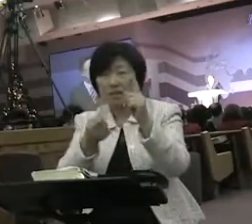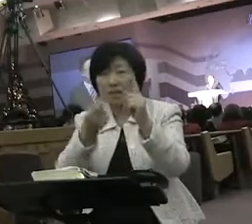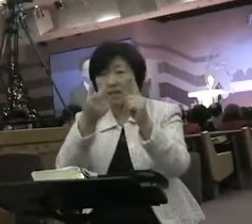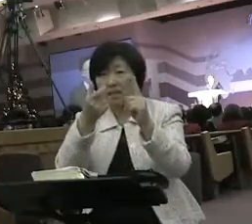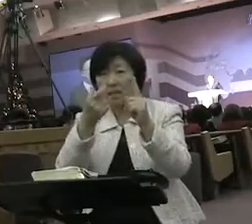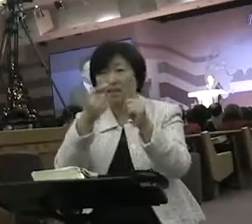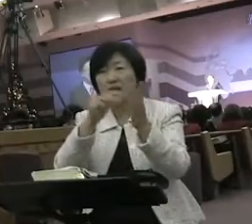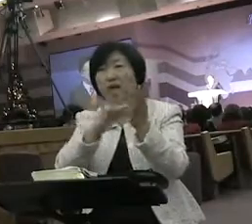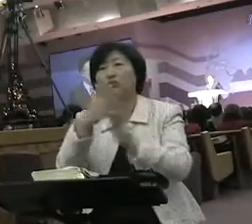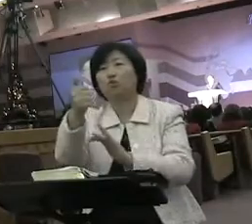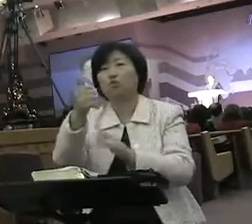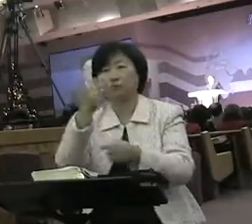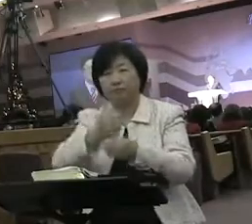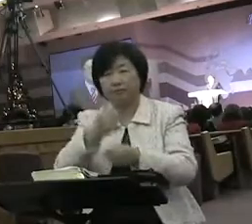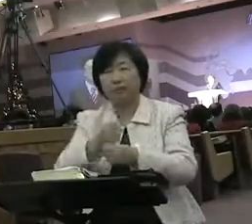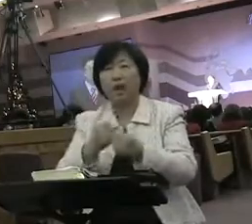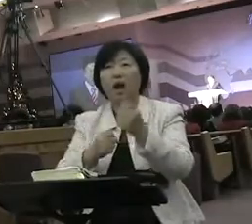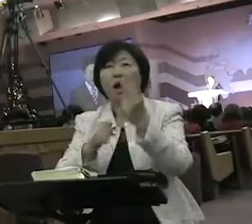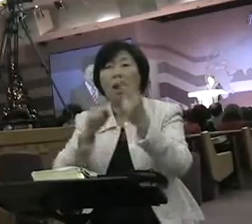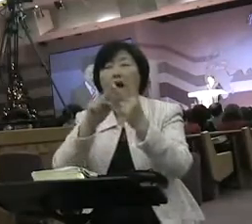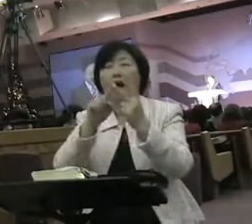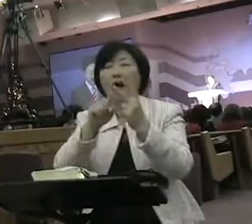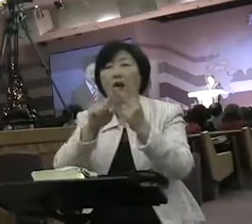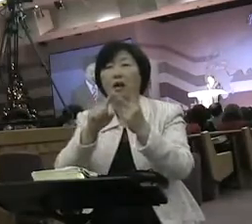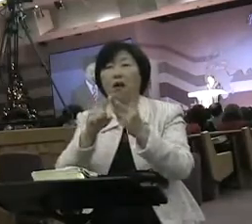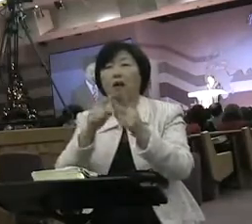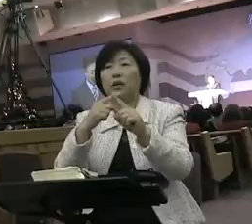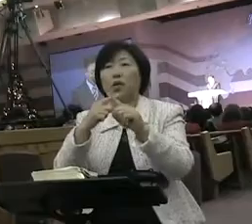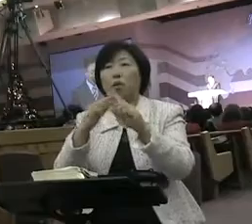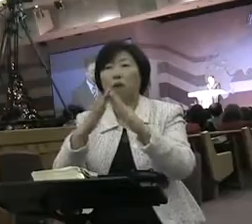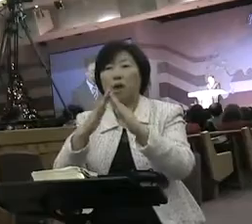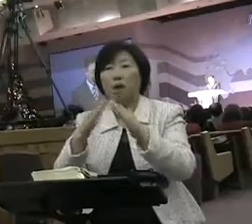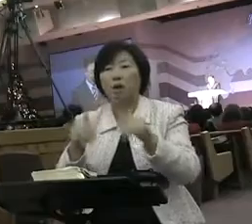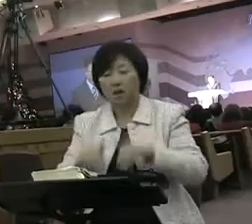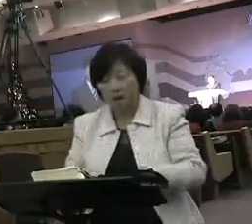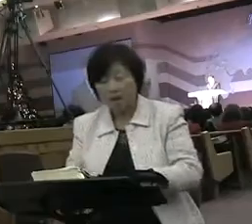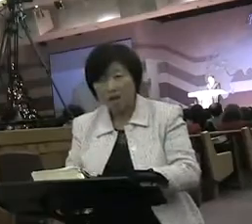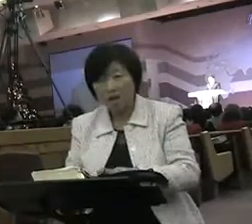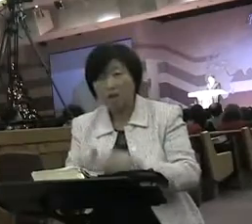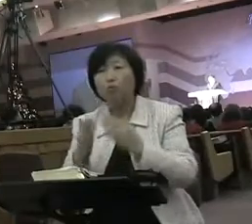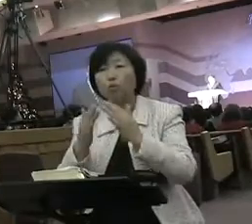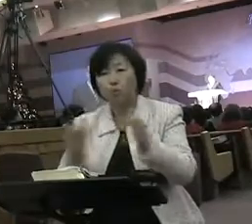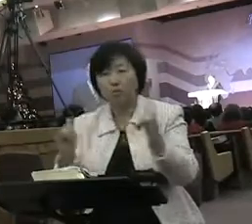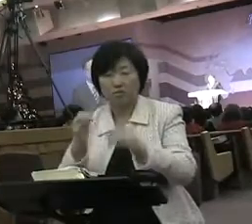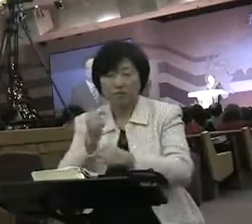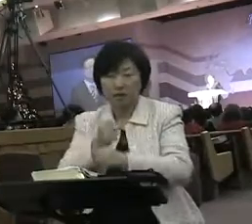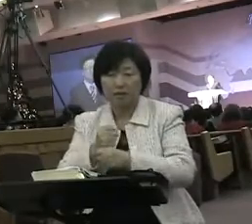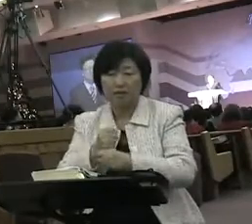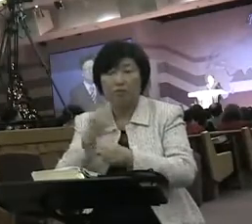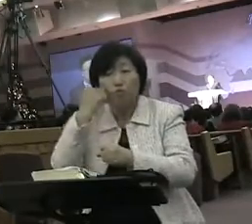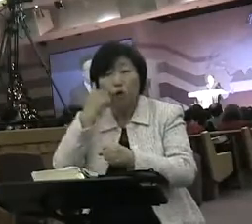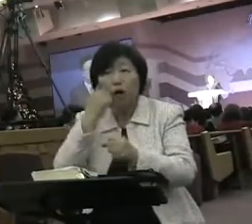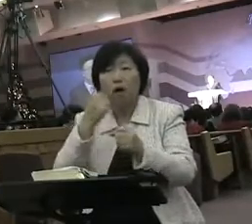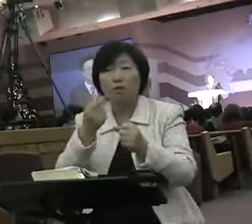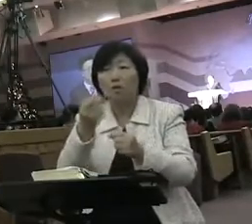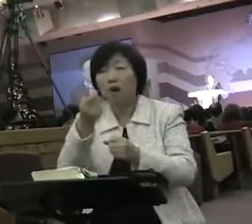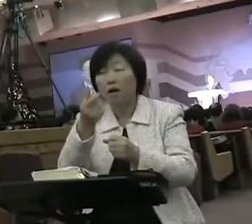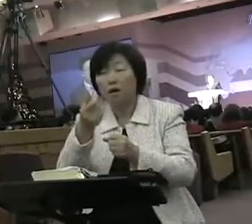것, 하나는 교회의 일꾼 만드는 것입니다. 여러분, 누가 작은